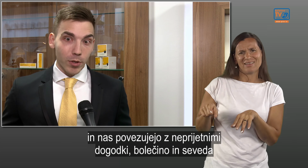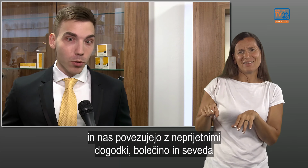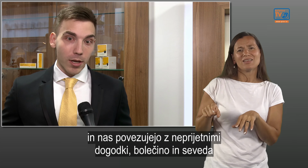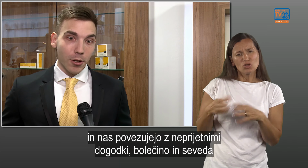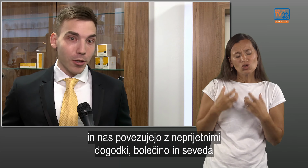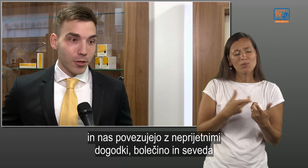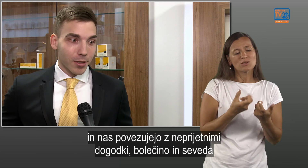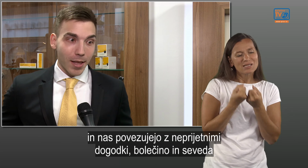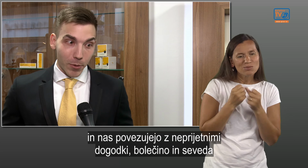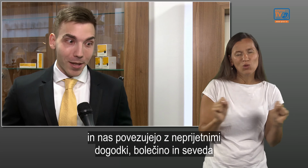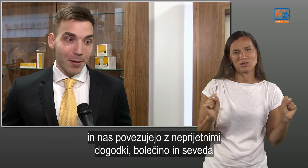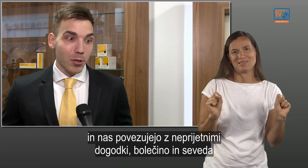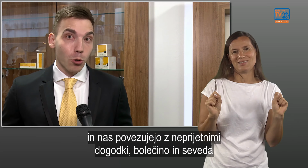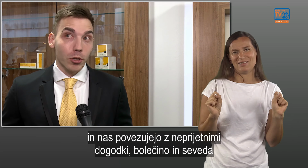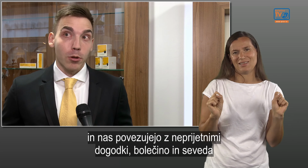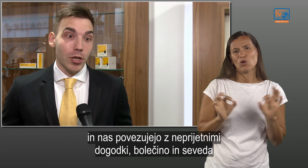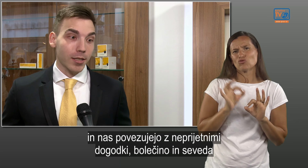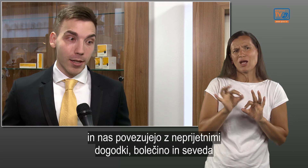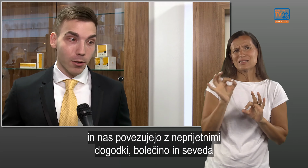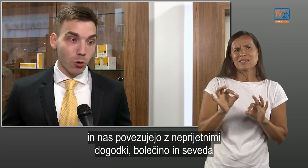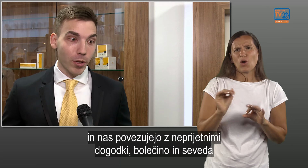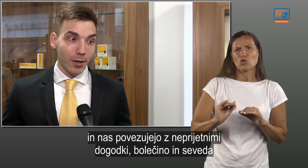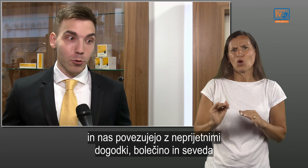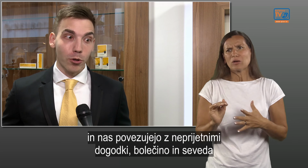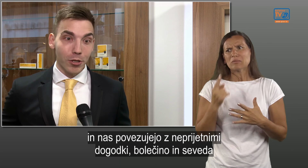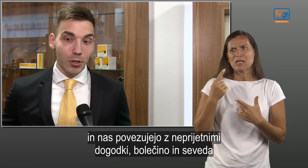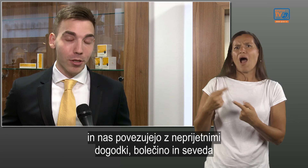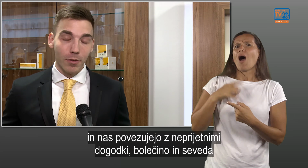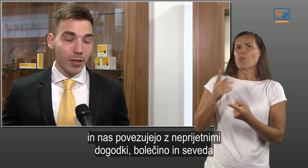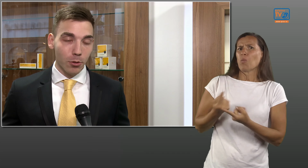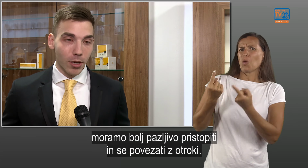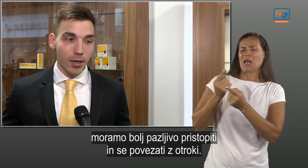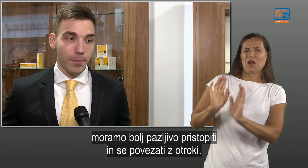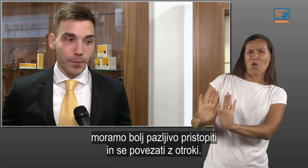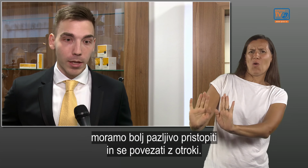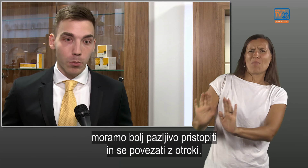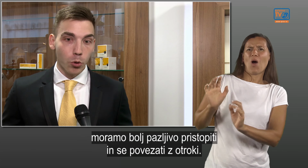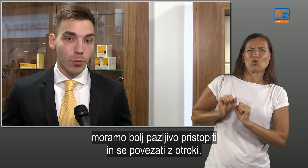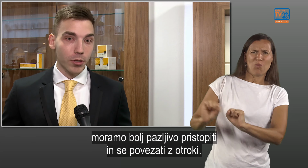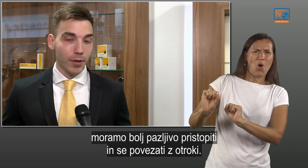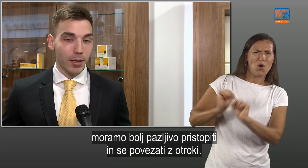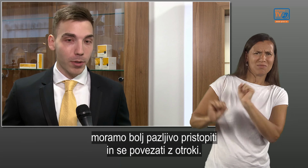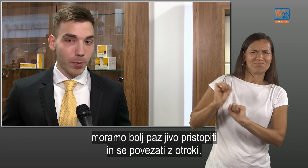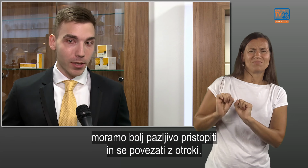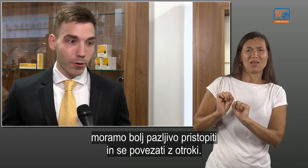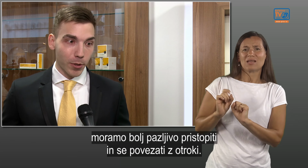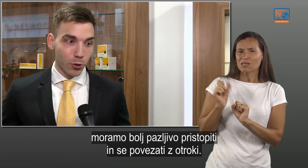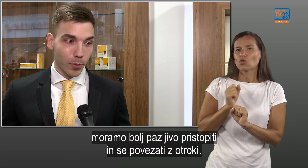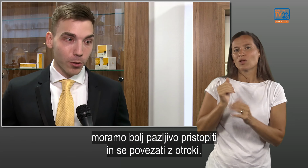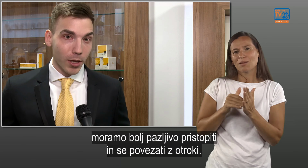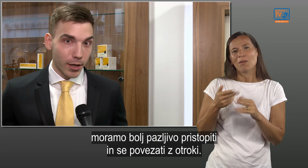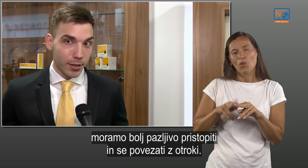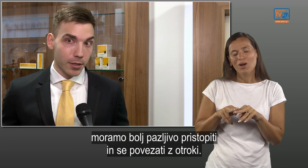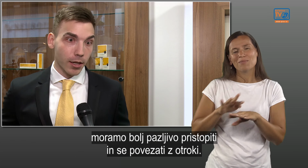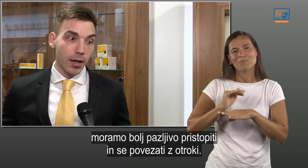nas povezujejo s neprijetnimi dogodki včasih, ali kako bi rekel, z bolečino, in seveda tukaj moramo seveda bolj pazljivo